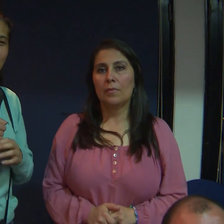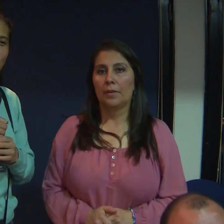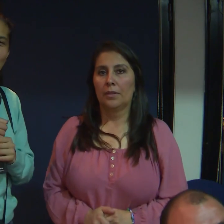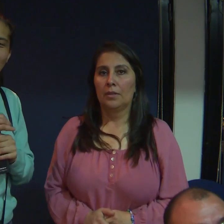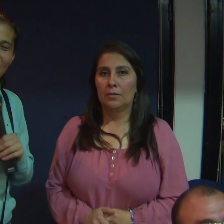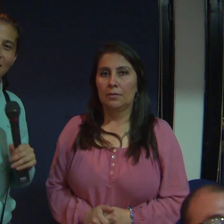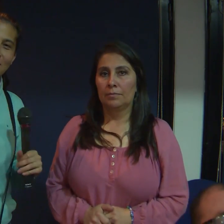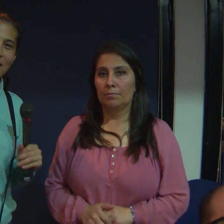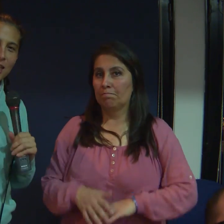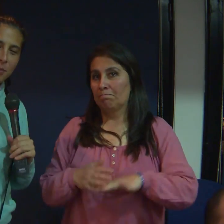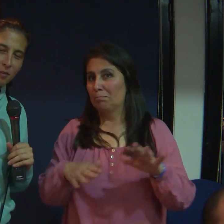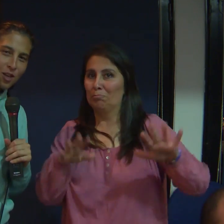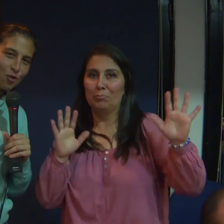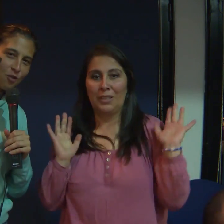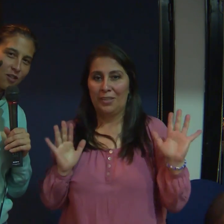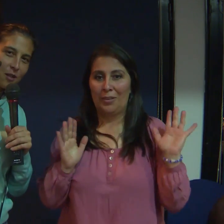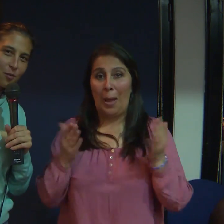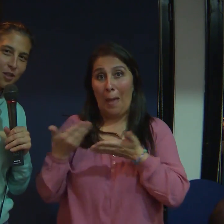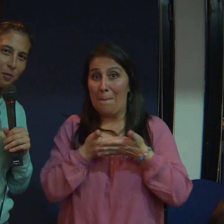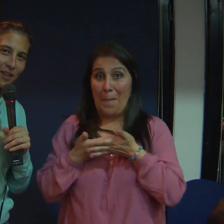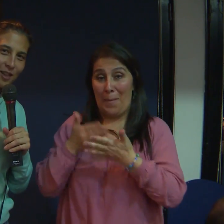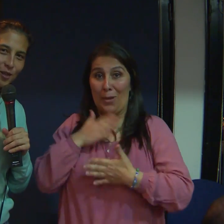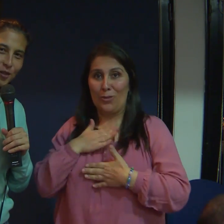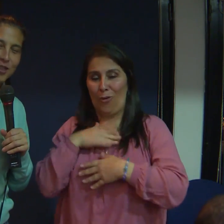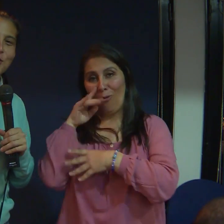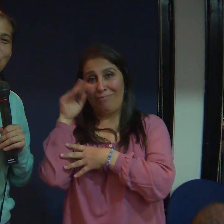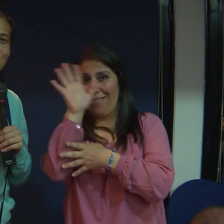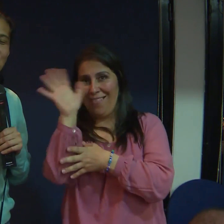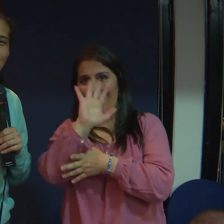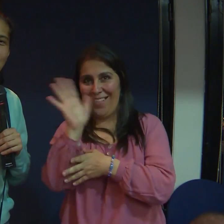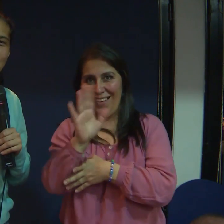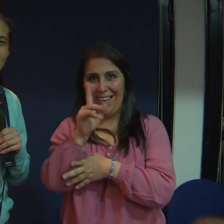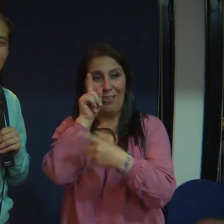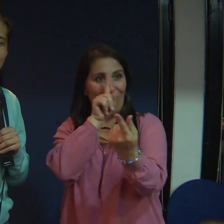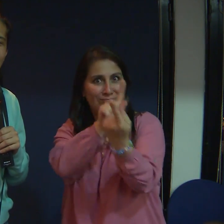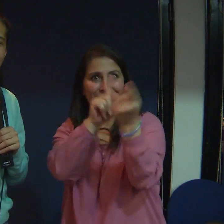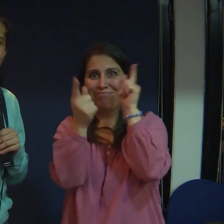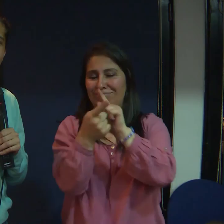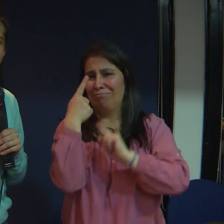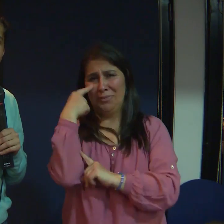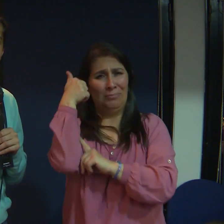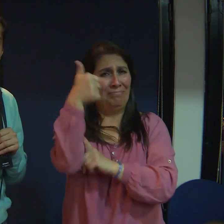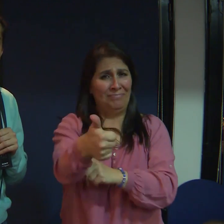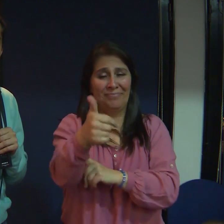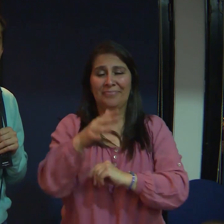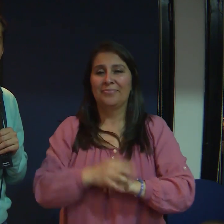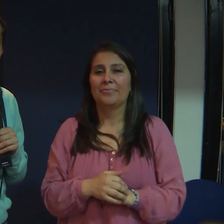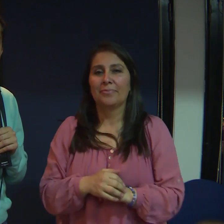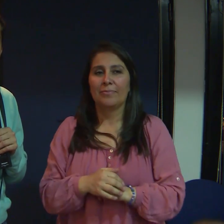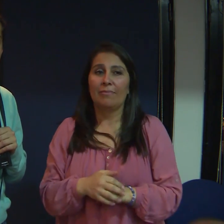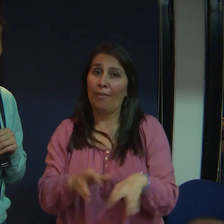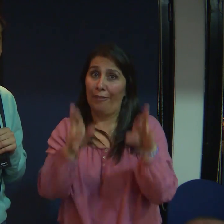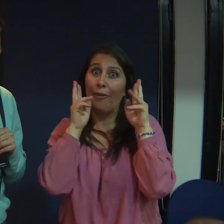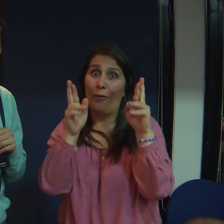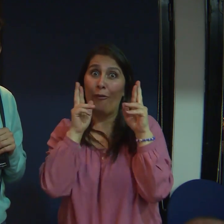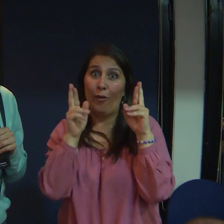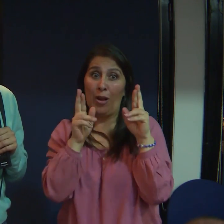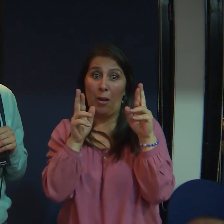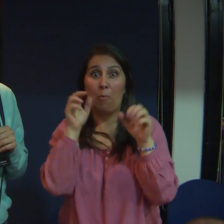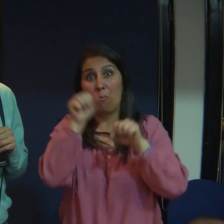Bueno, nada, el bebé y yo queremos despedirnos, ha sido un encuentro muy chévere, yo espero seguir pudiendo asistir a